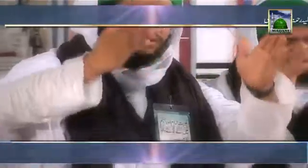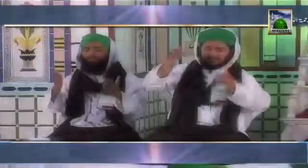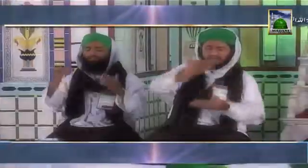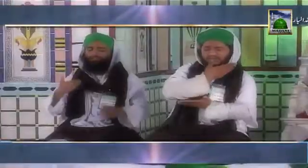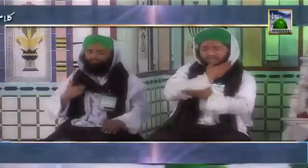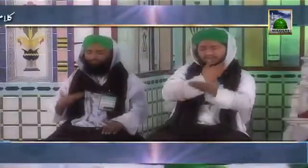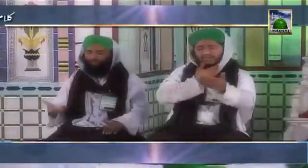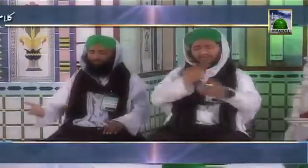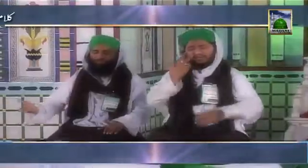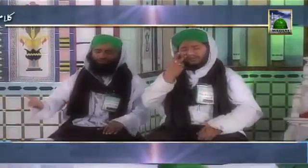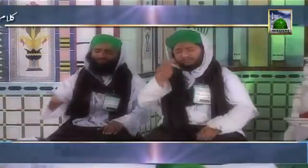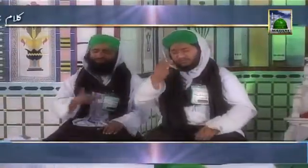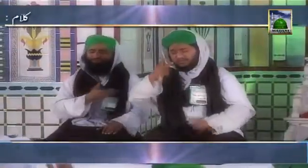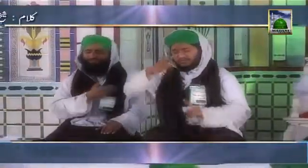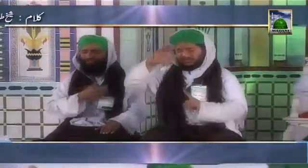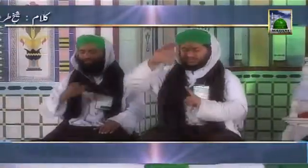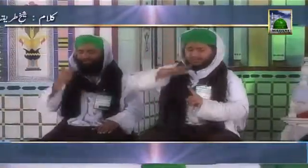مائی، جس پر نظر